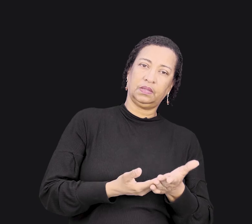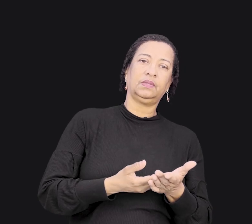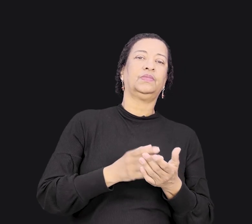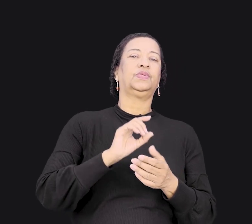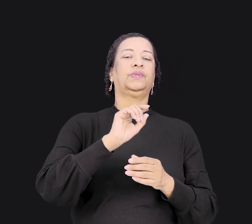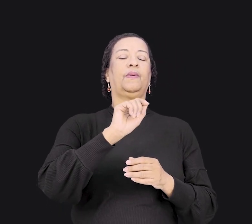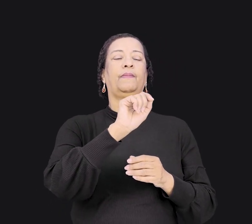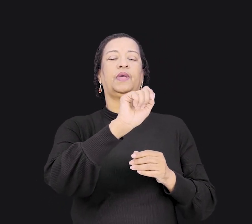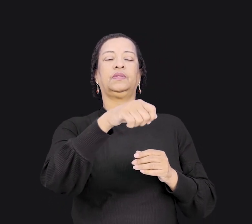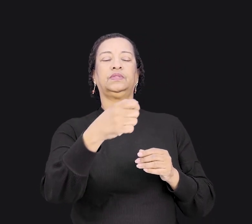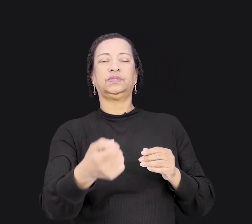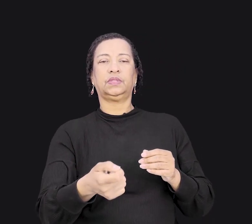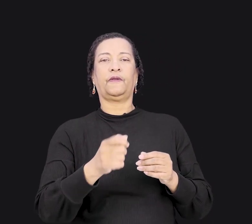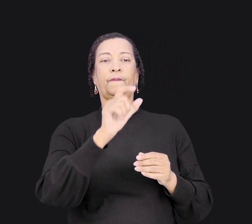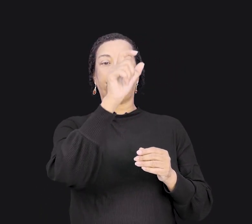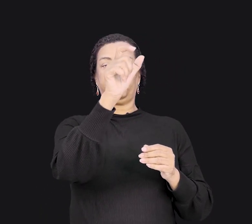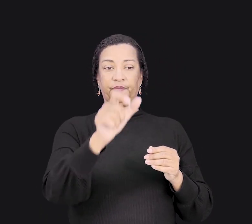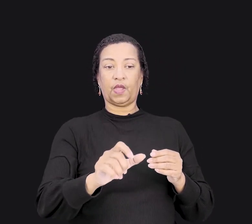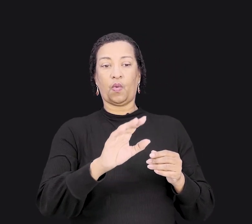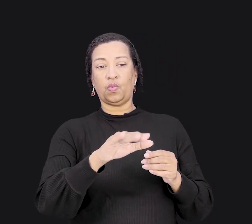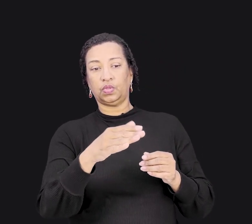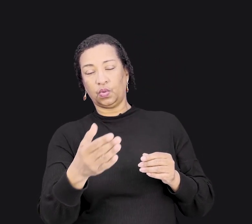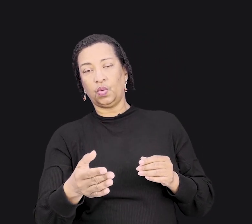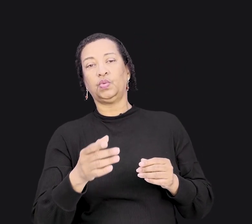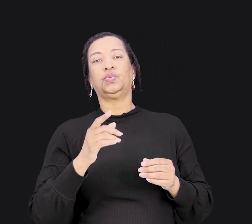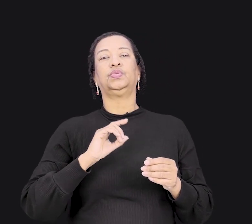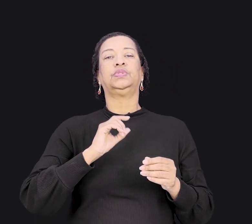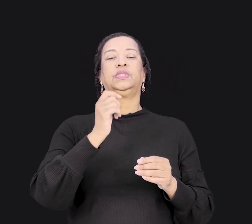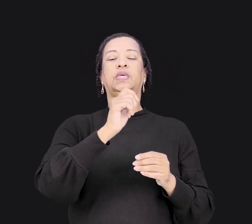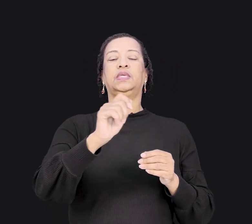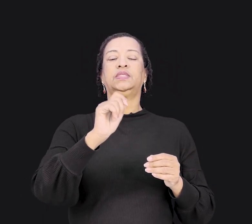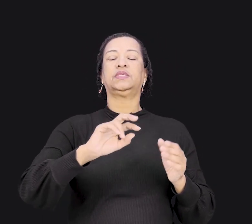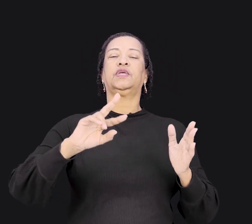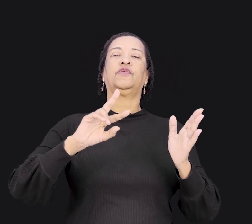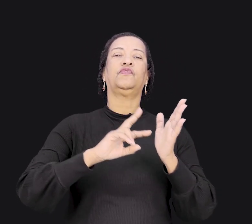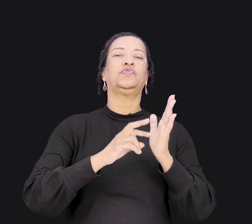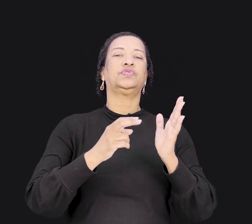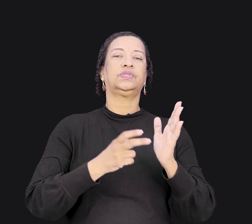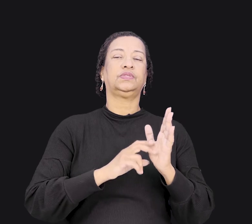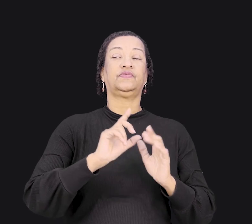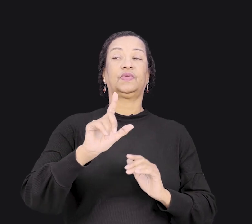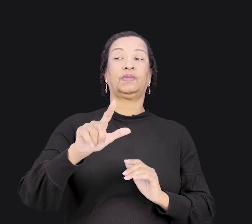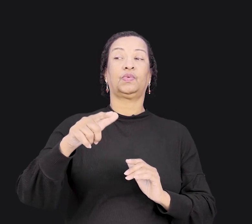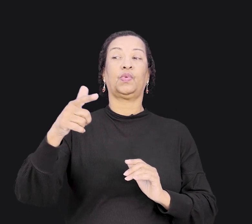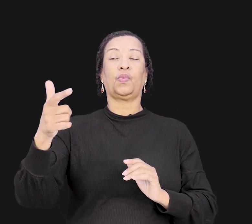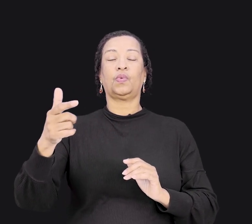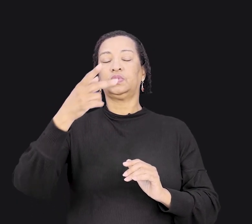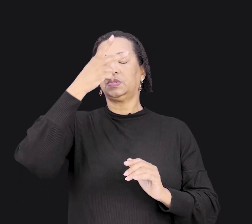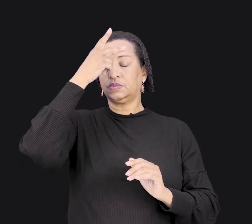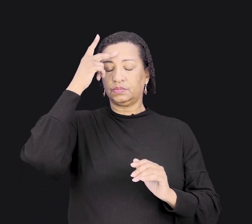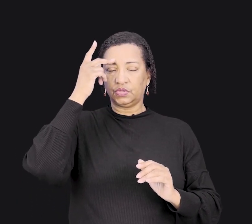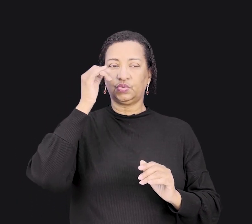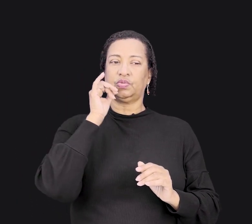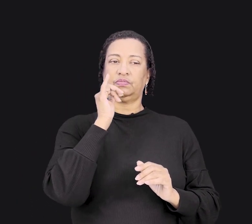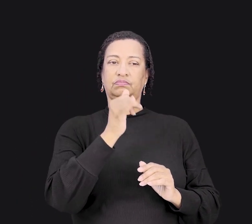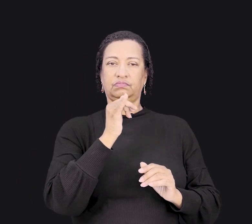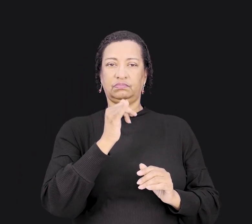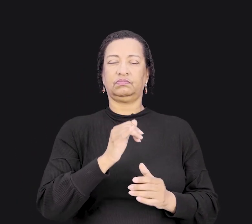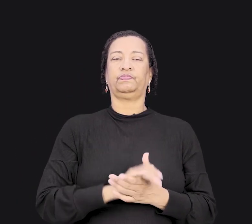coluna, escreva o significado dos sinais dado por outros comentaristas. Por último, na